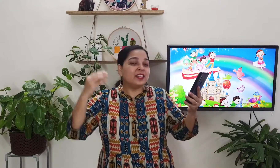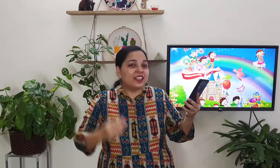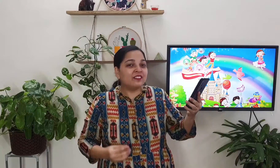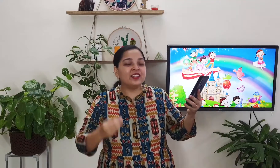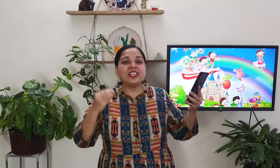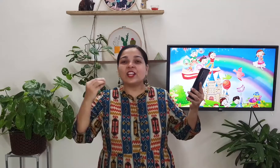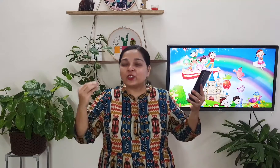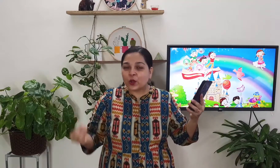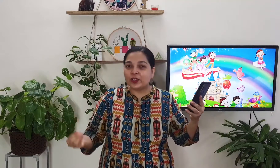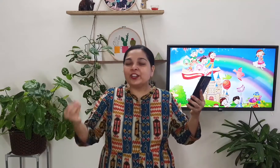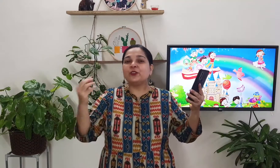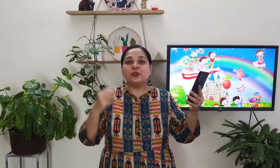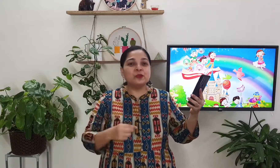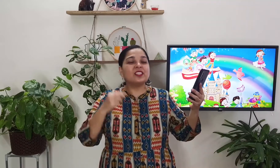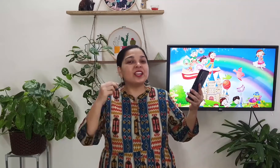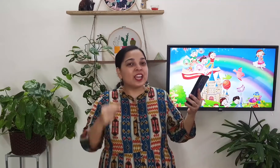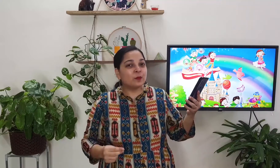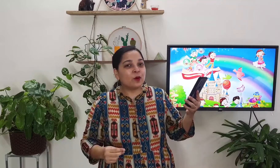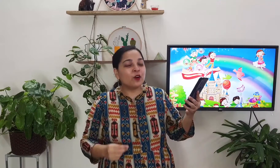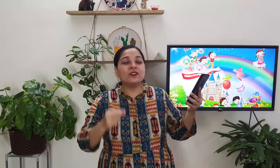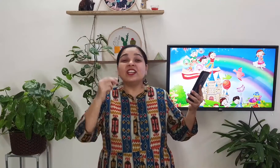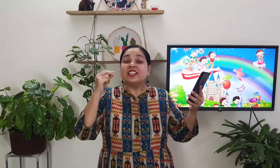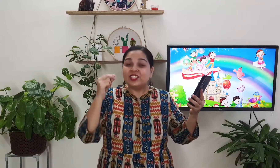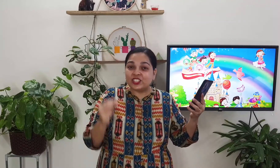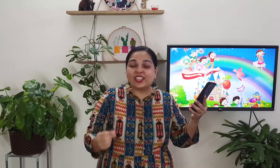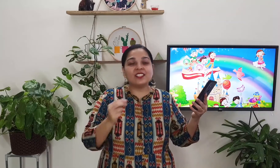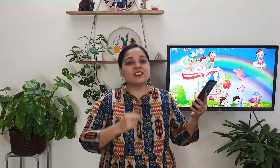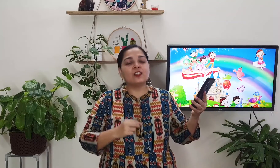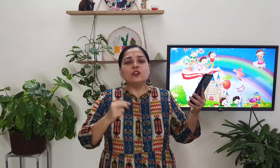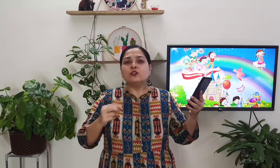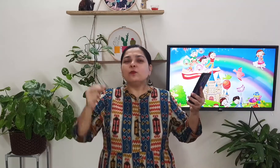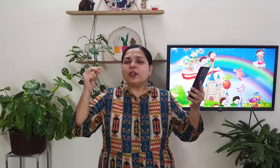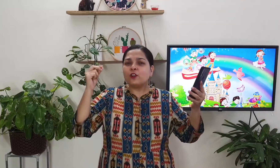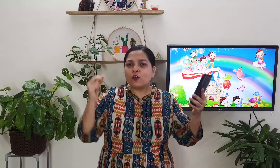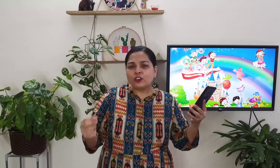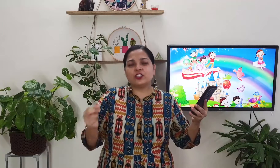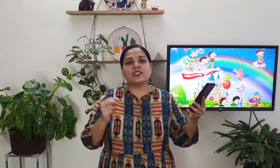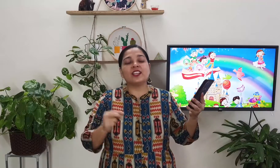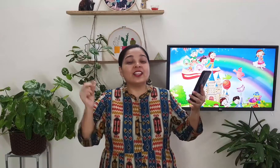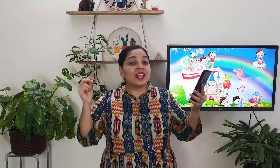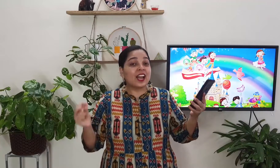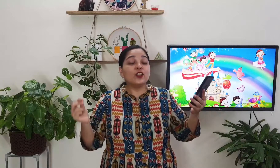அவருக்கு வழங்கப்பட்டுள்ளது. ஹாலெலூயா. அதை போலவே ஒரு கிறிஸ்துவனாக தேவ